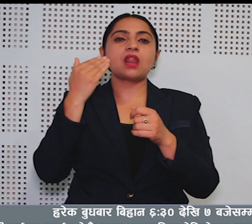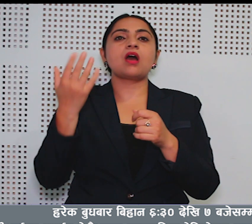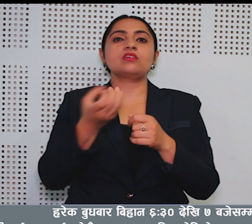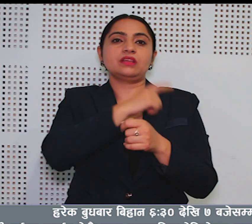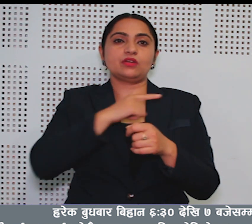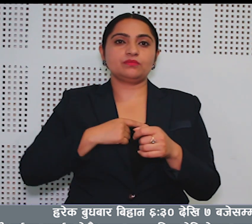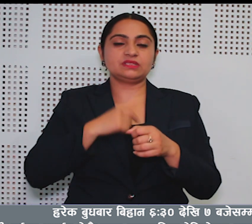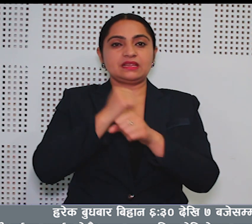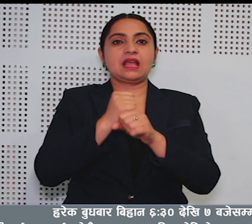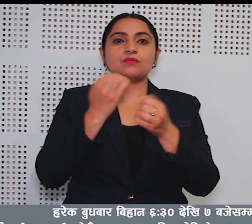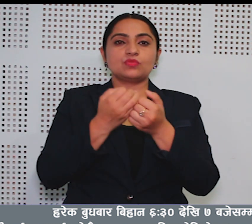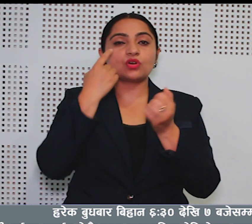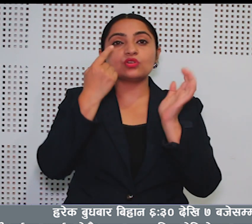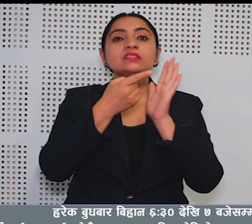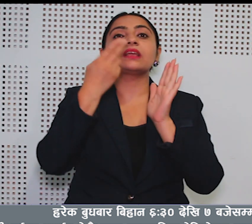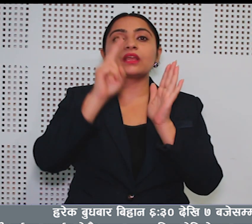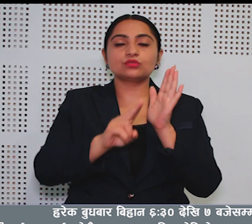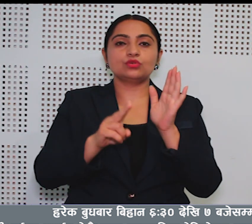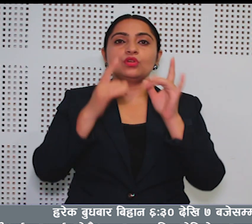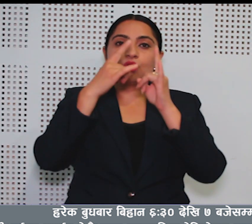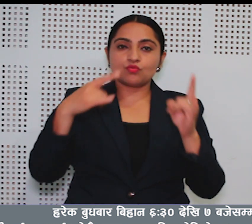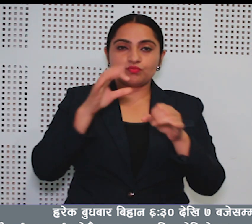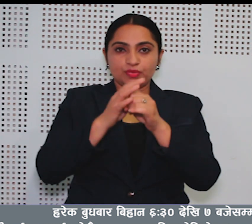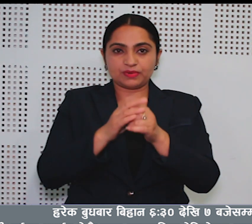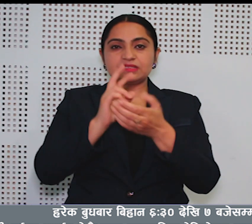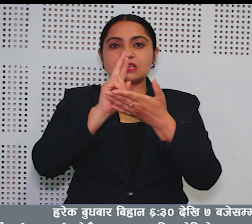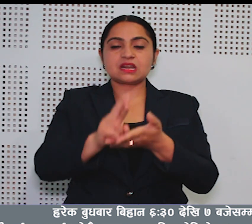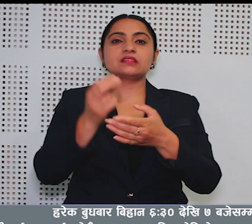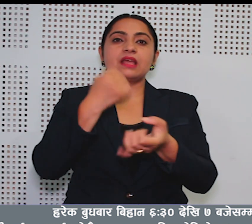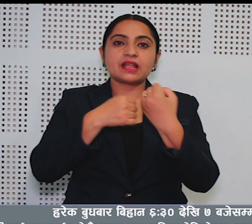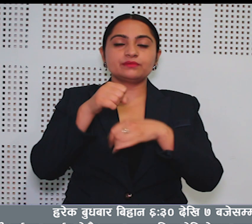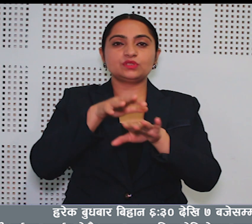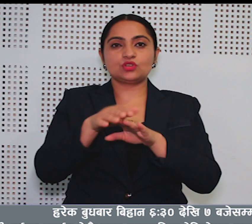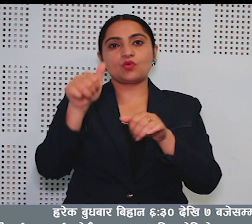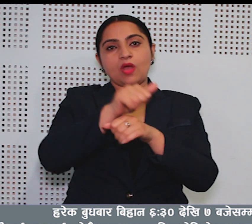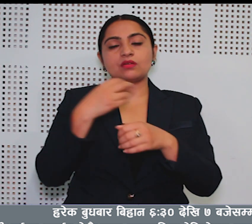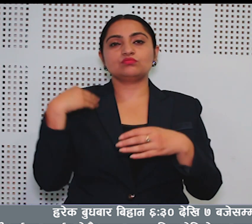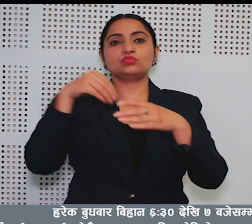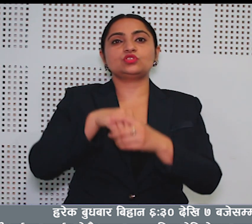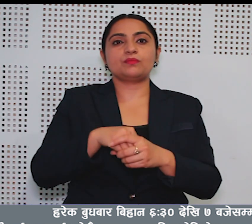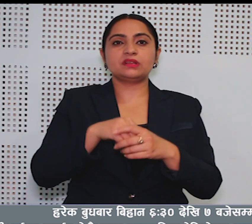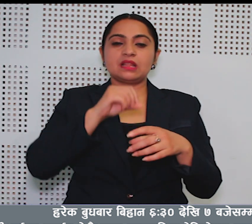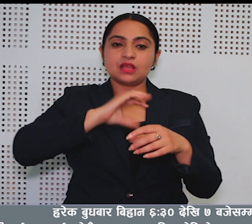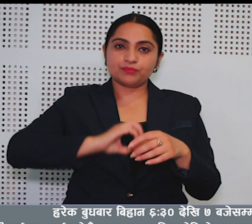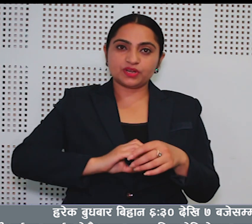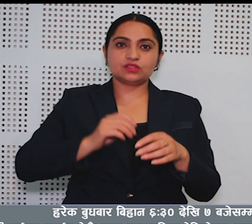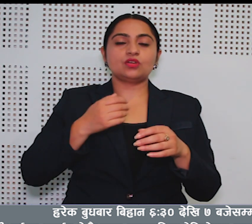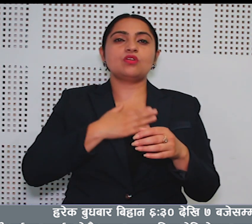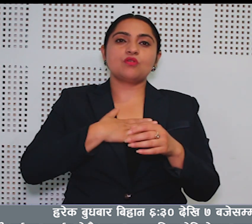देखिएको थियो। क्वारेन्टिनको व्यवस्थापन, राहत गतिविधिहरूमा उनीहरूको संलग्नता, पीड़ितहरूलाई मनोसामाजिक परामर्शदेखि